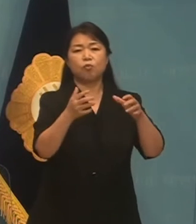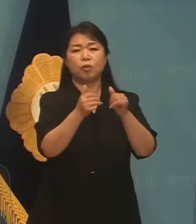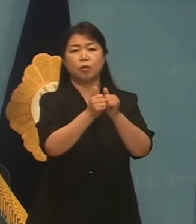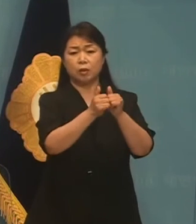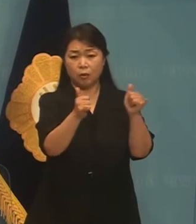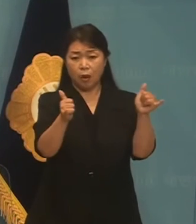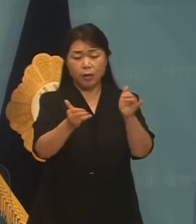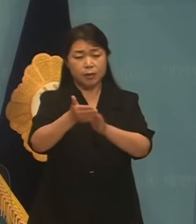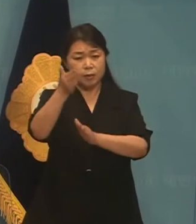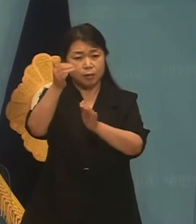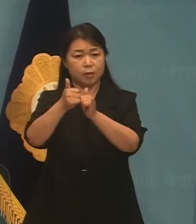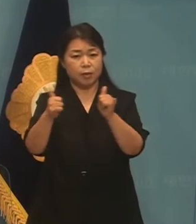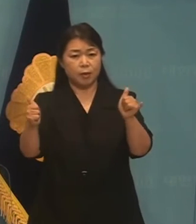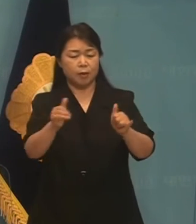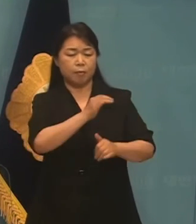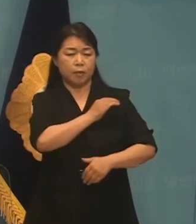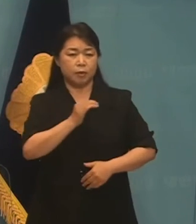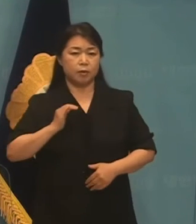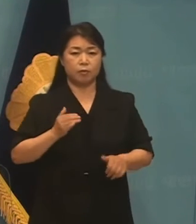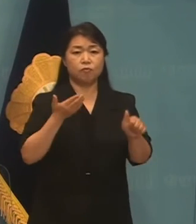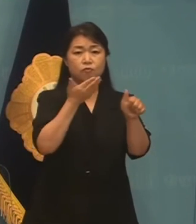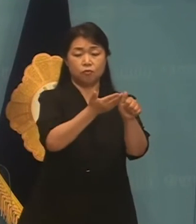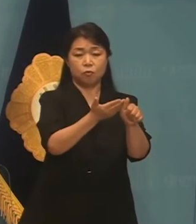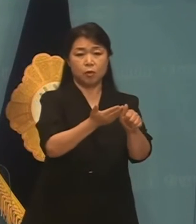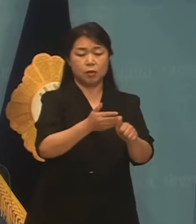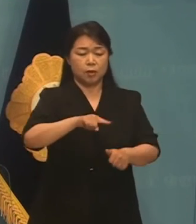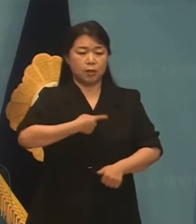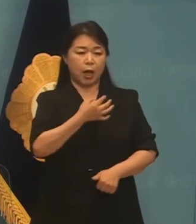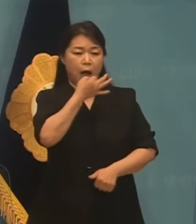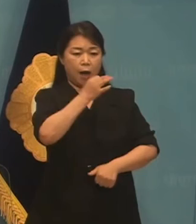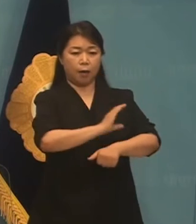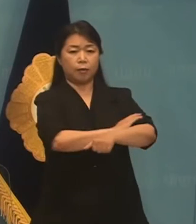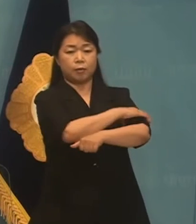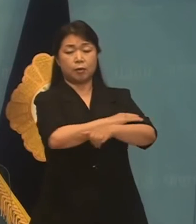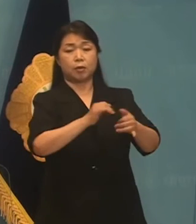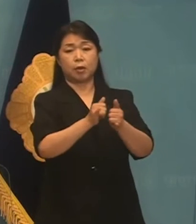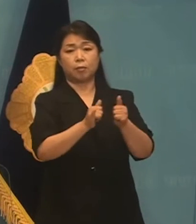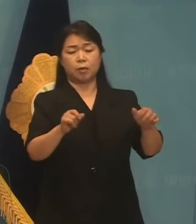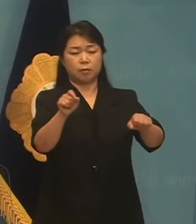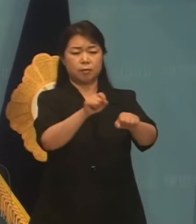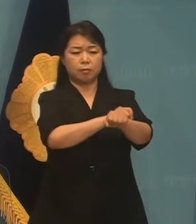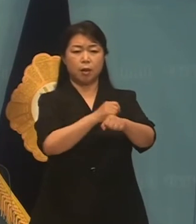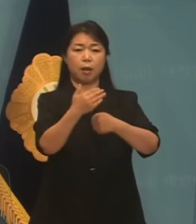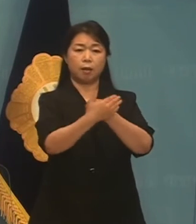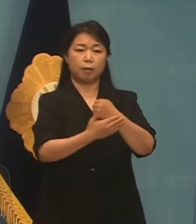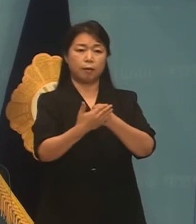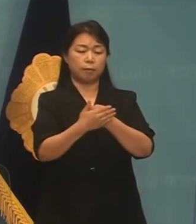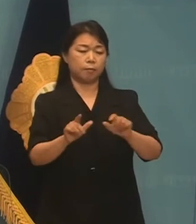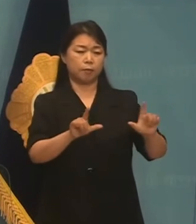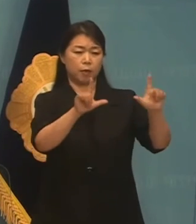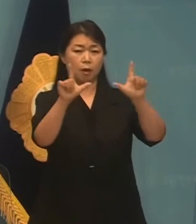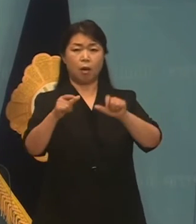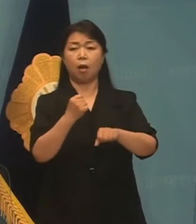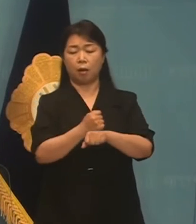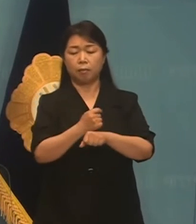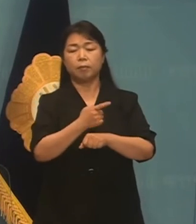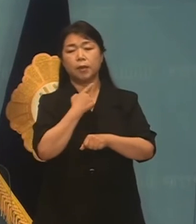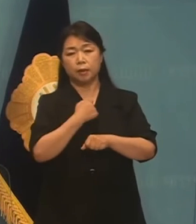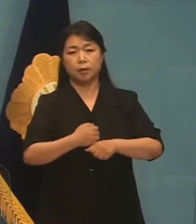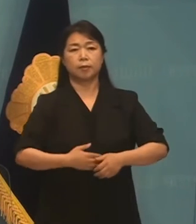국민과 시민을 배신하고 자신들의 기득권과 특혜만 누리고 있었기